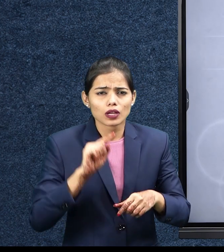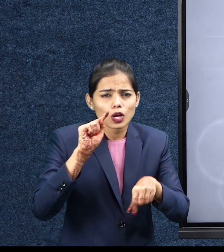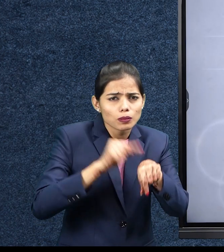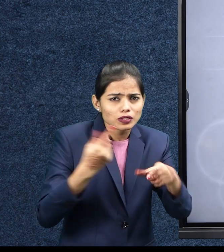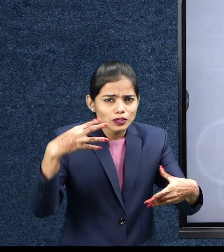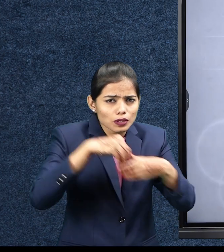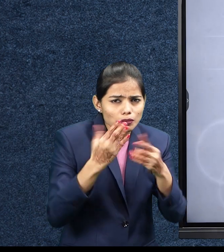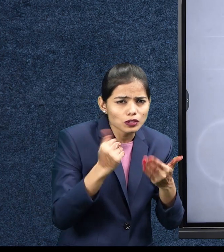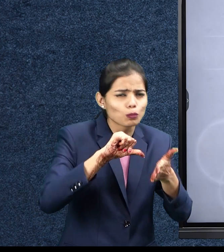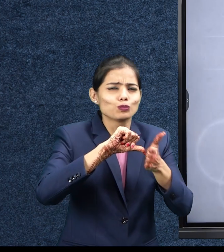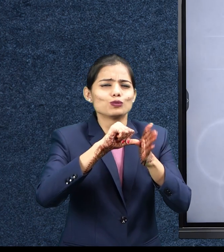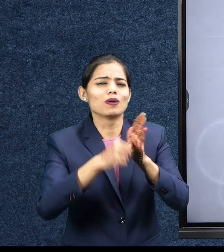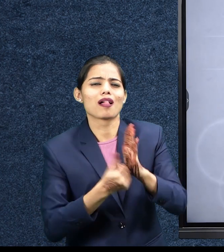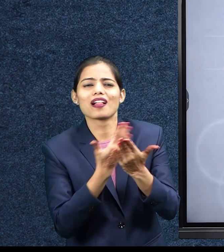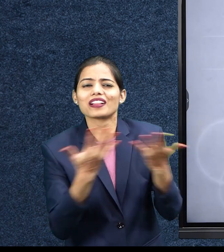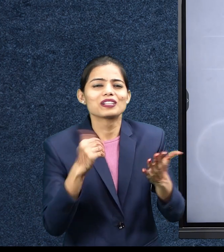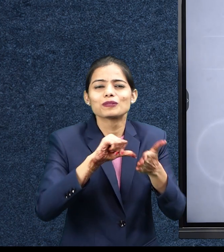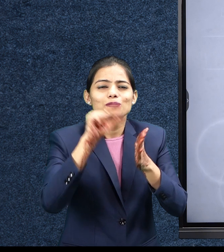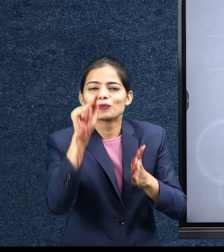अशक्य घटनेची संभाव्यता 0 आहे.